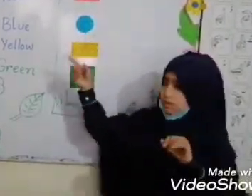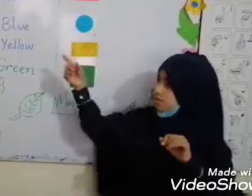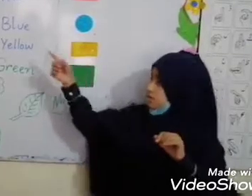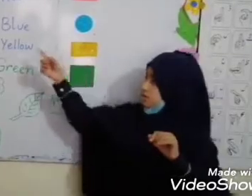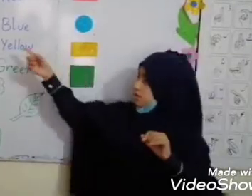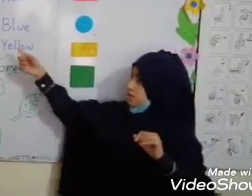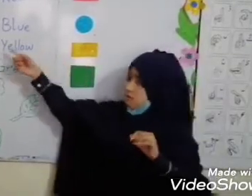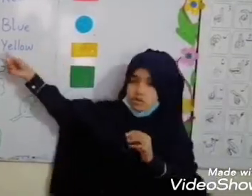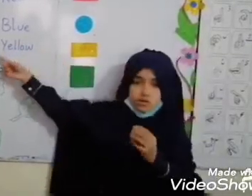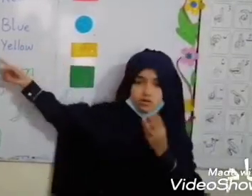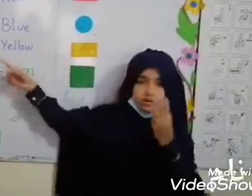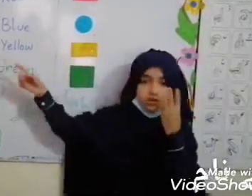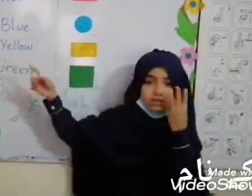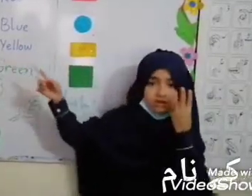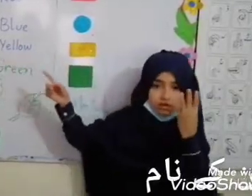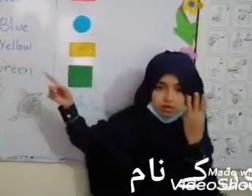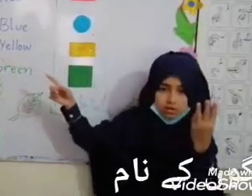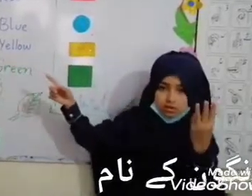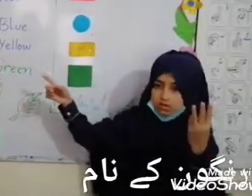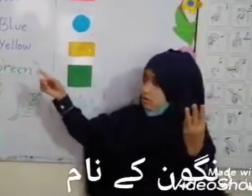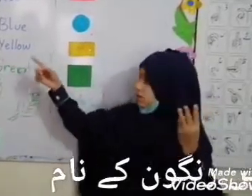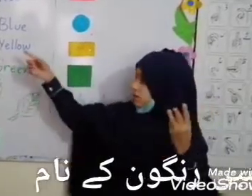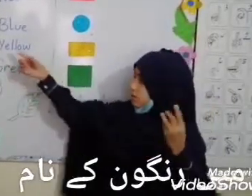ब्लू। तीसरा है